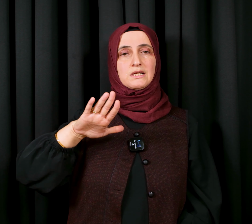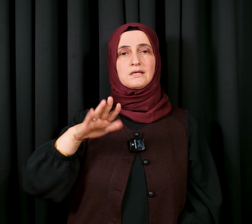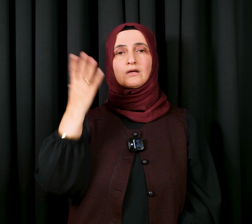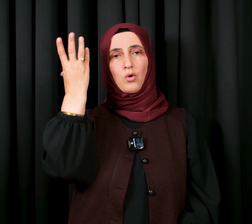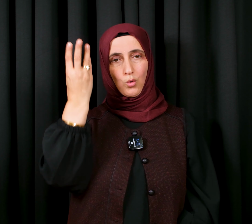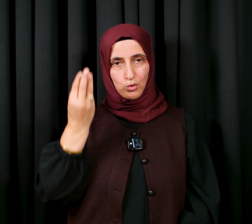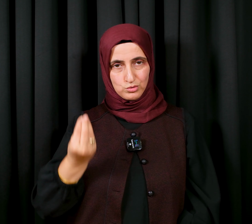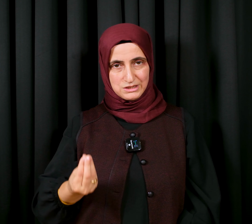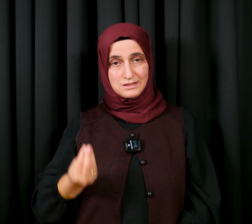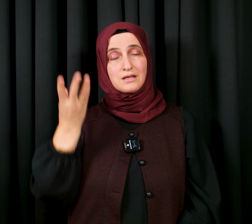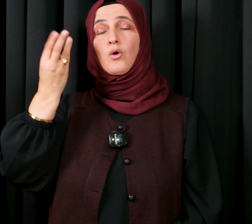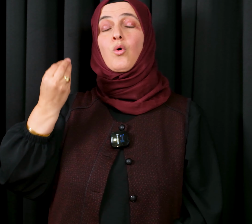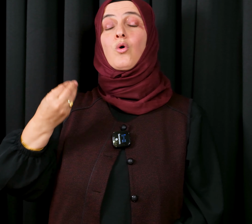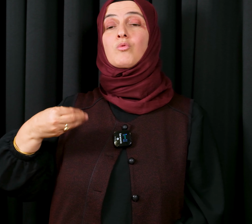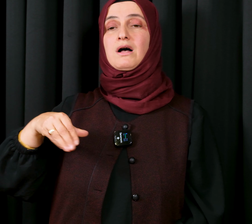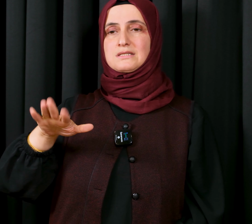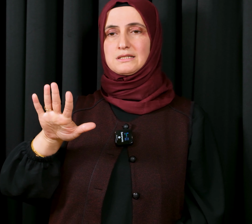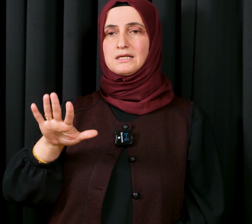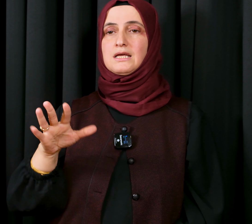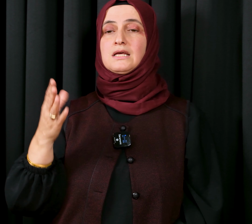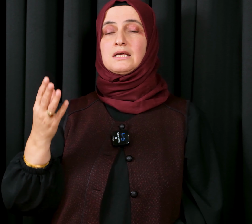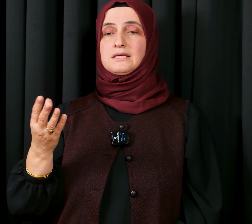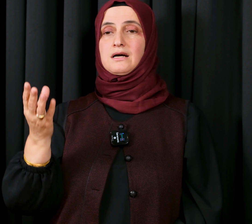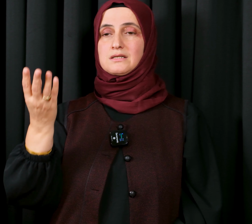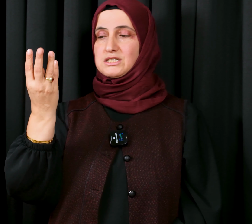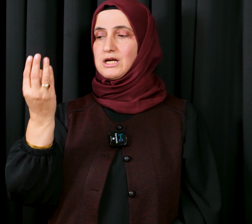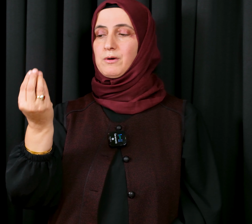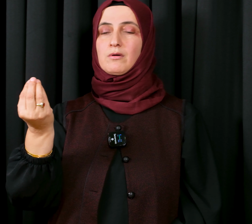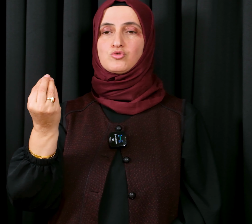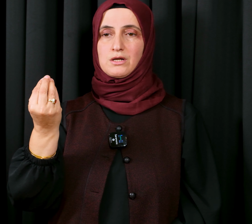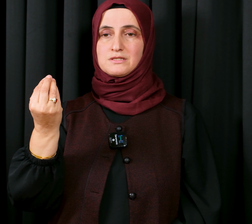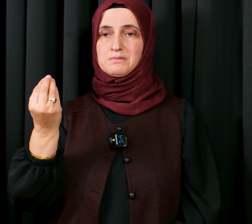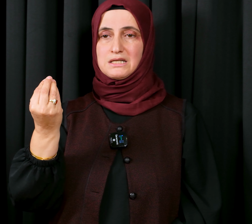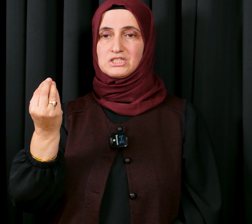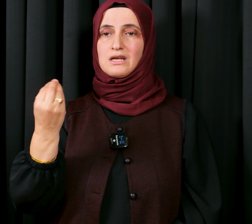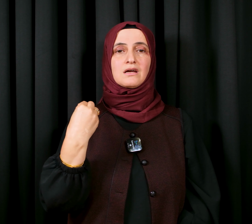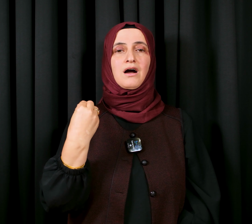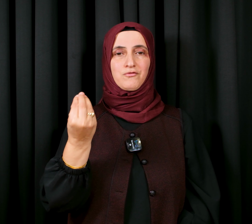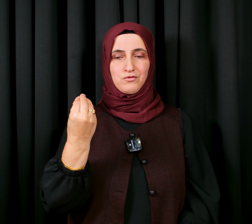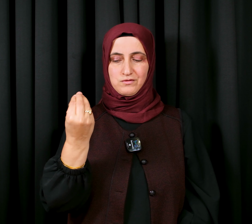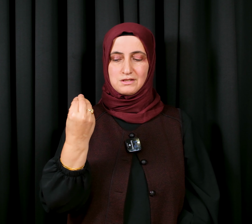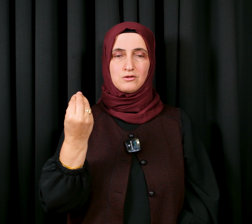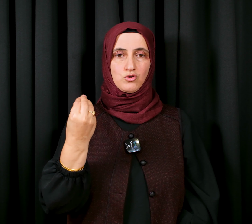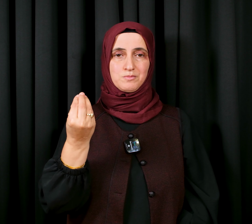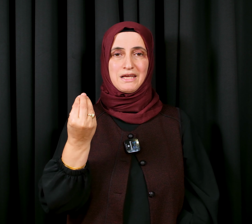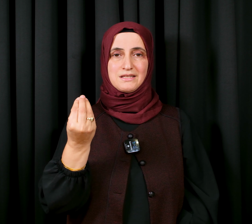dedik, olur dedik, olmaz dedik. Yine arkadaşlar parmak uçlarımızı birleştirerek hafif sallıyoruz bilekten.